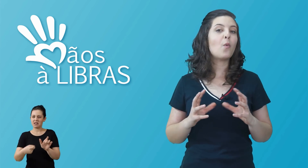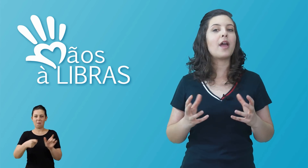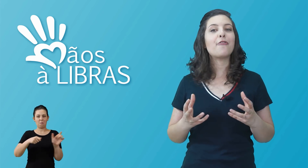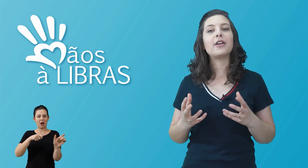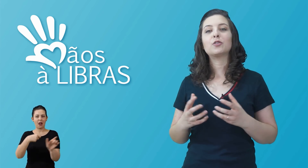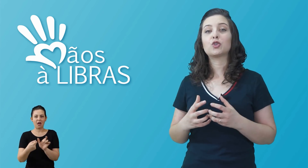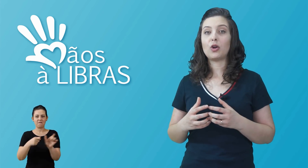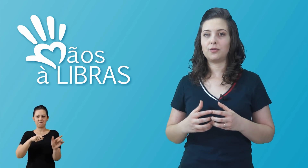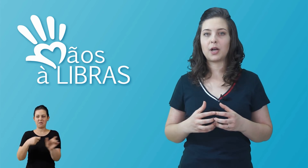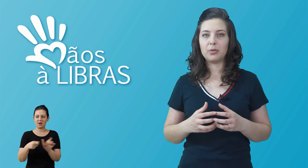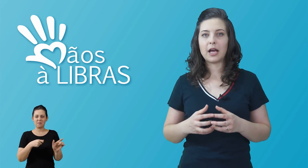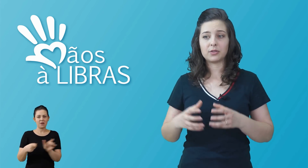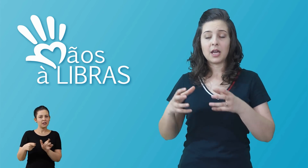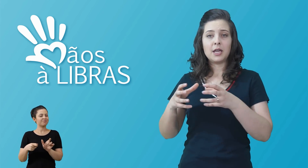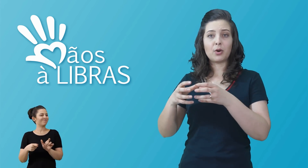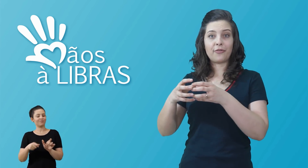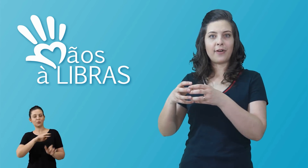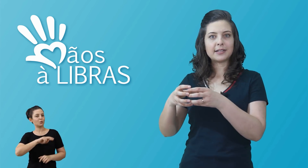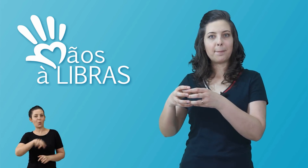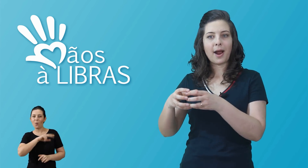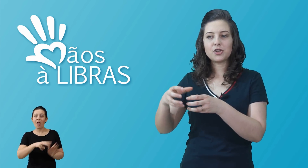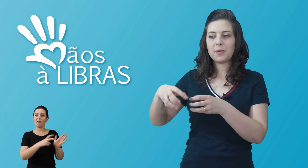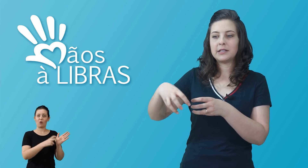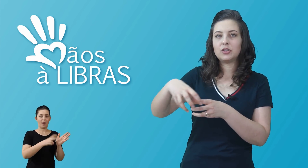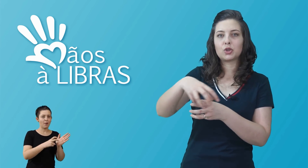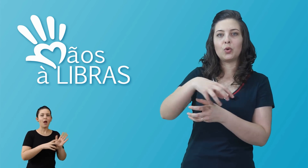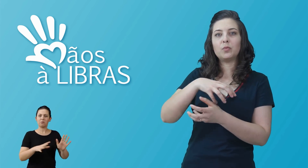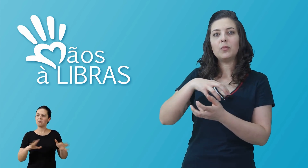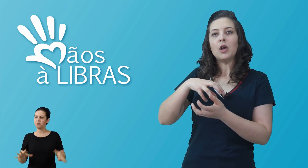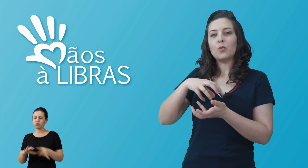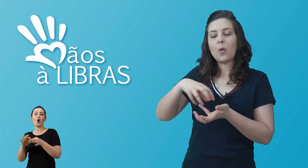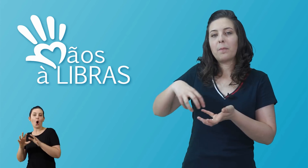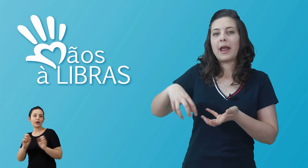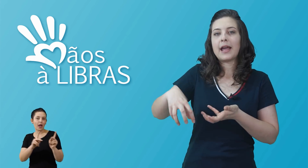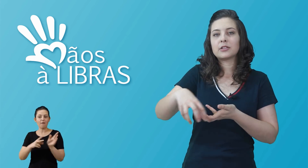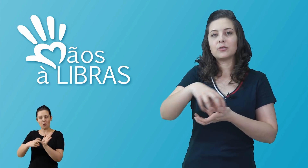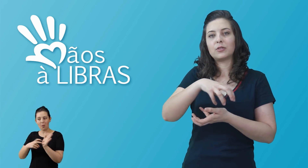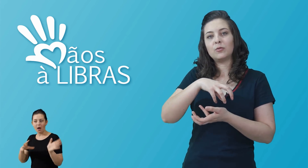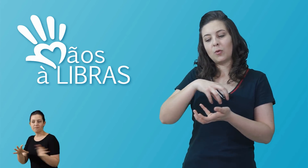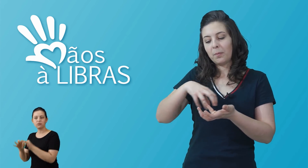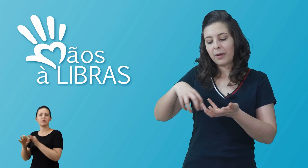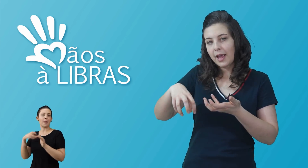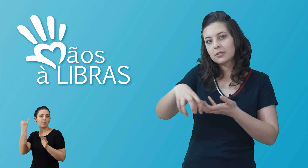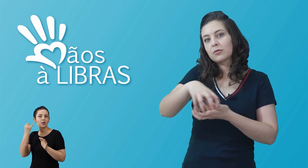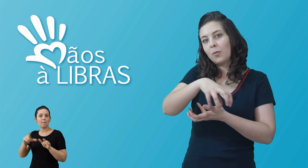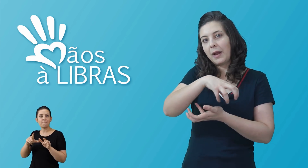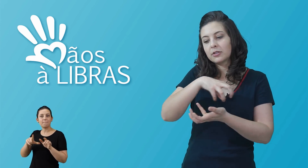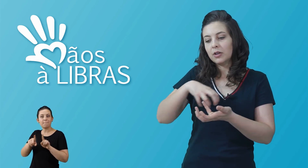Libras não é feito só de vocabulários. Embora faça parte, mas existe todo um complexo